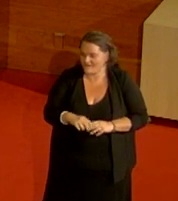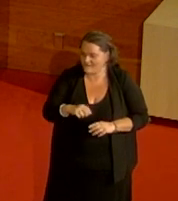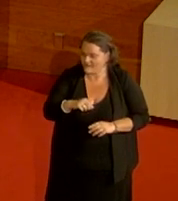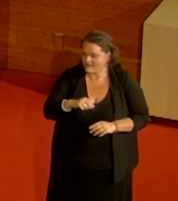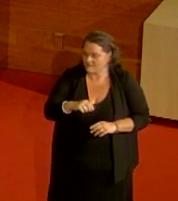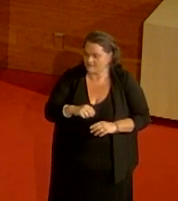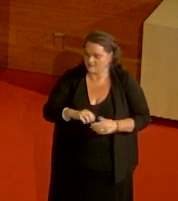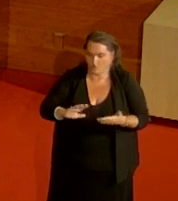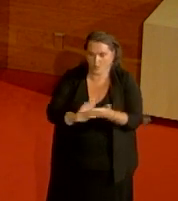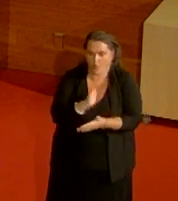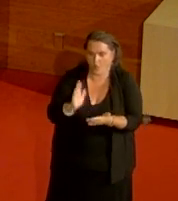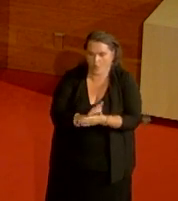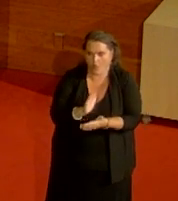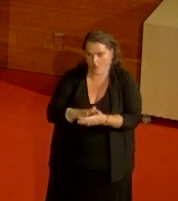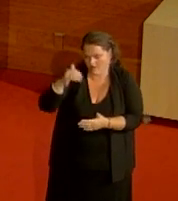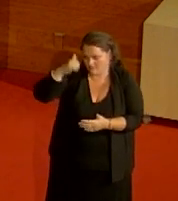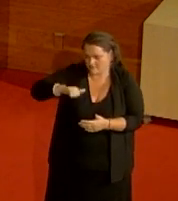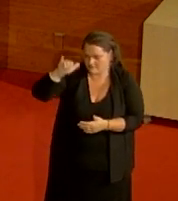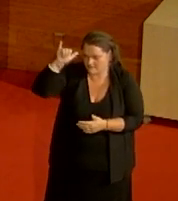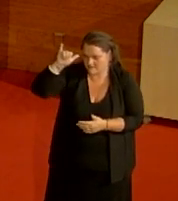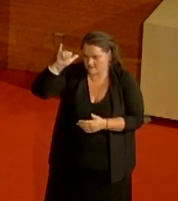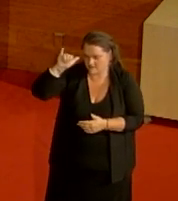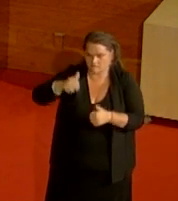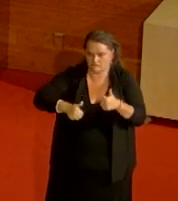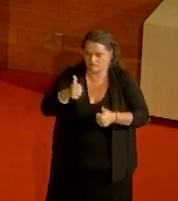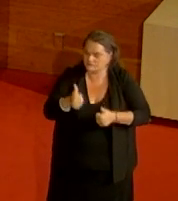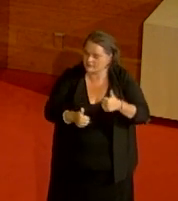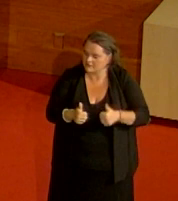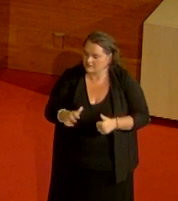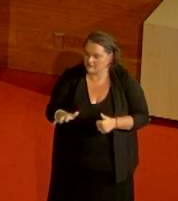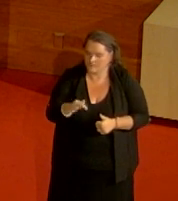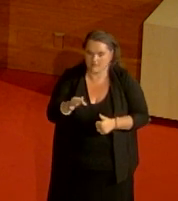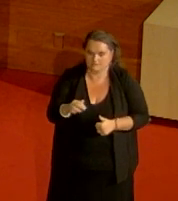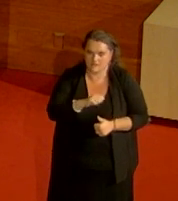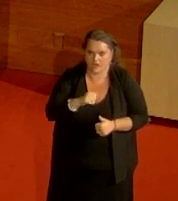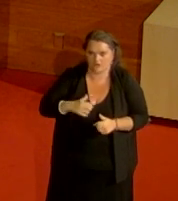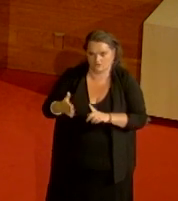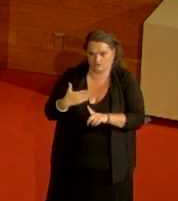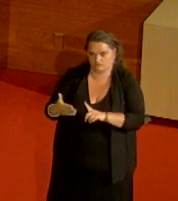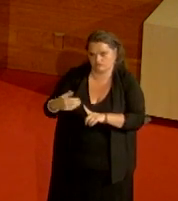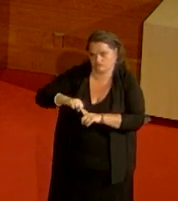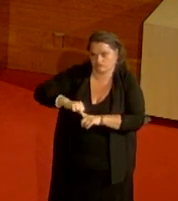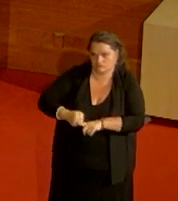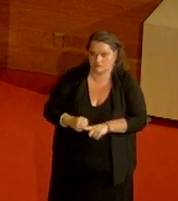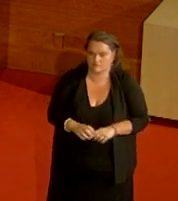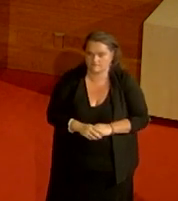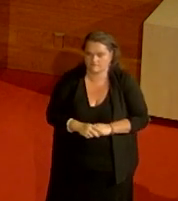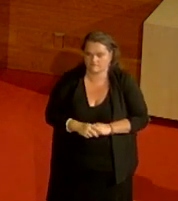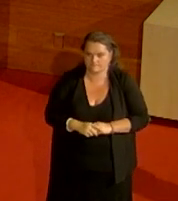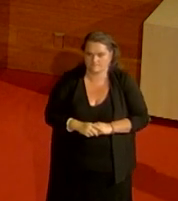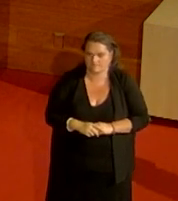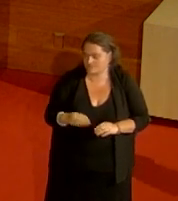tienen que ver también con el mantenimiento de estos bucles eh eh la idea la Eh Esto que es una cita